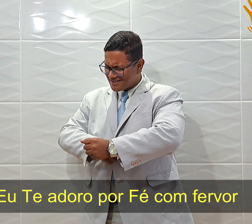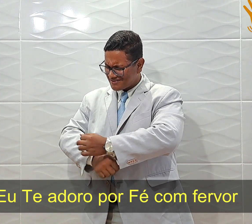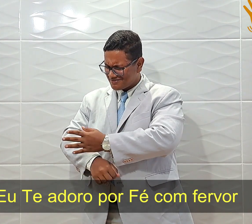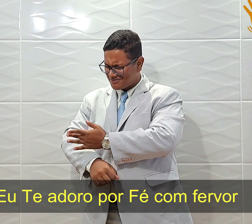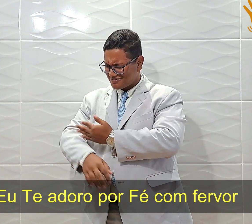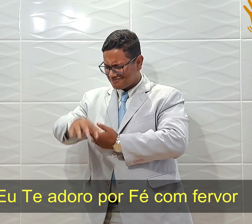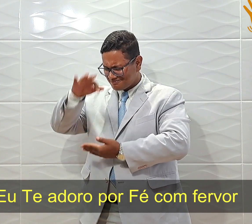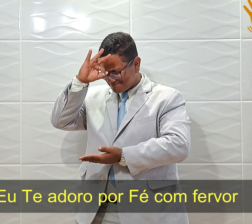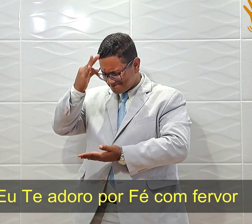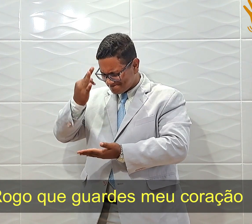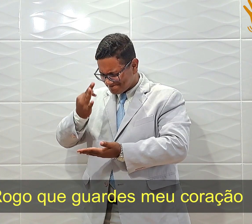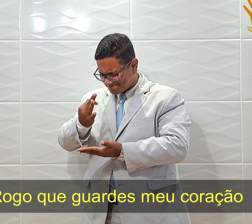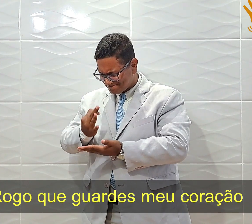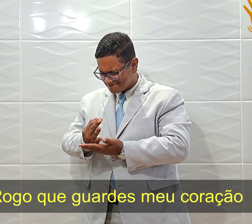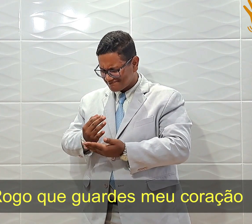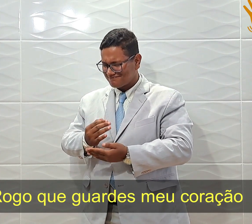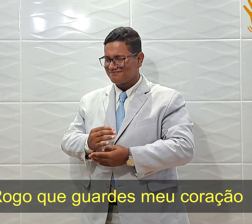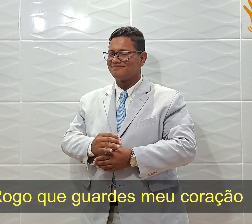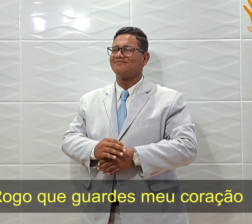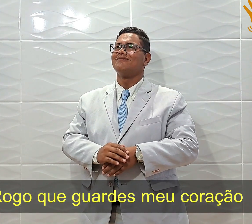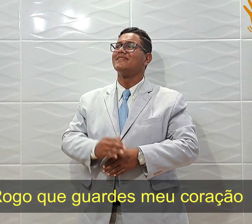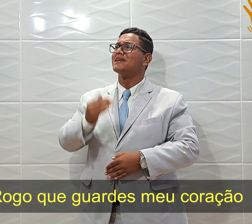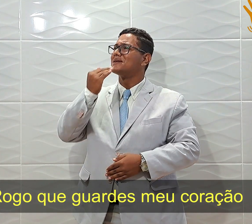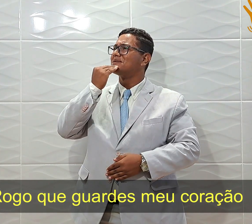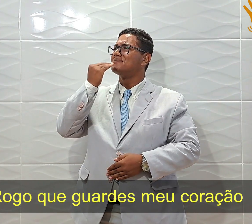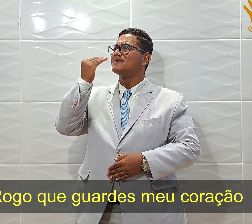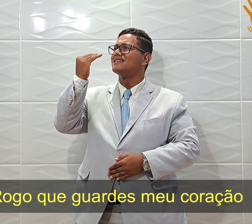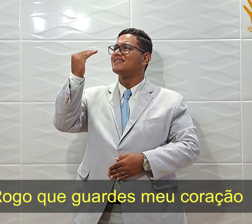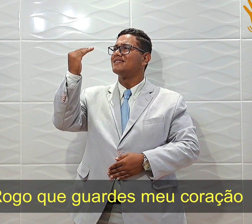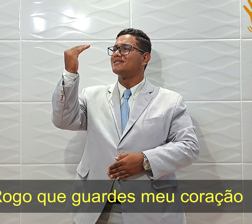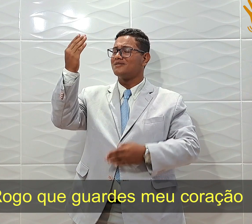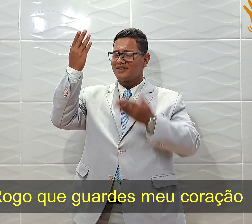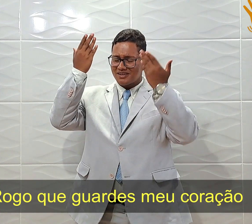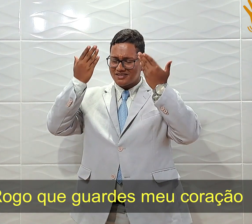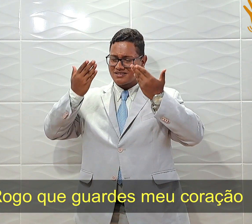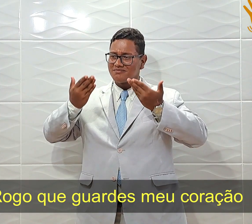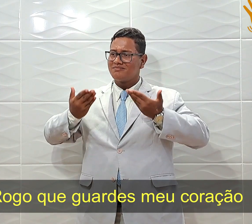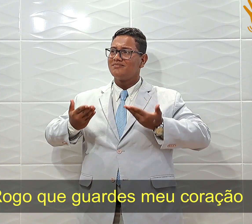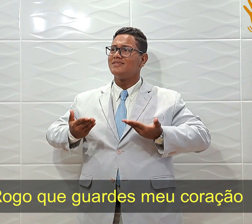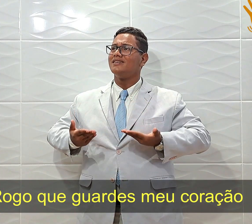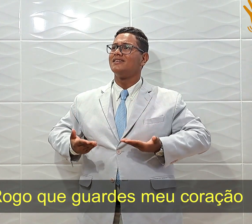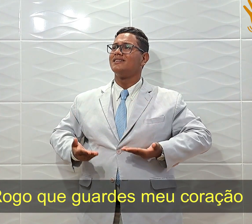fervor Rogo que guardes meu